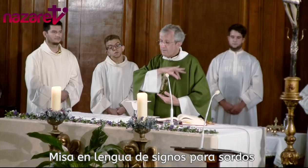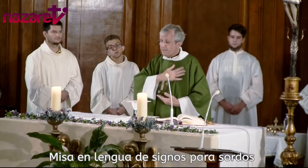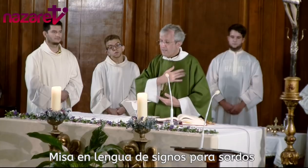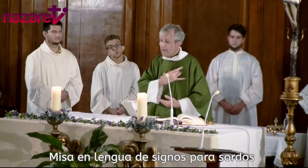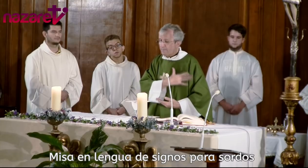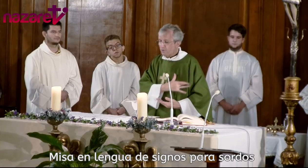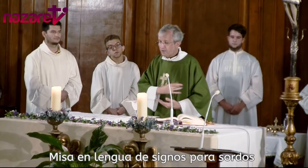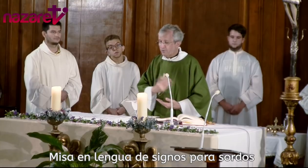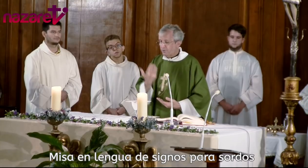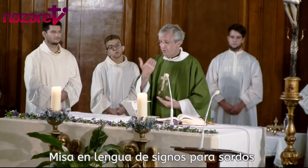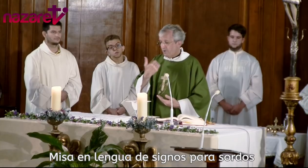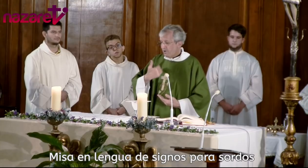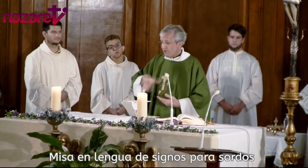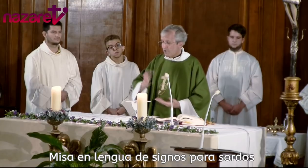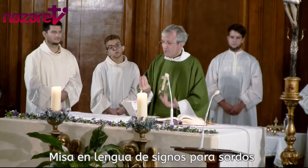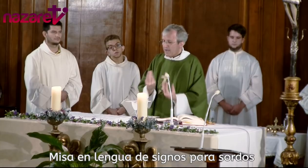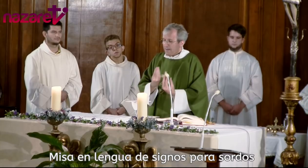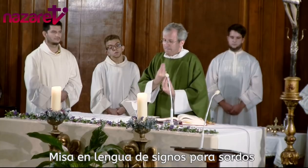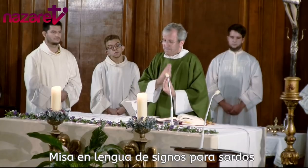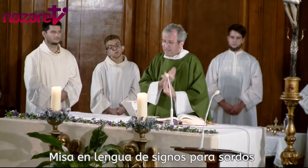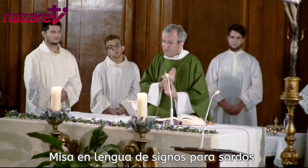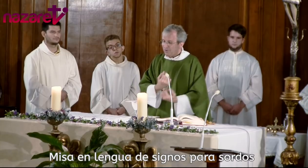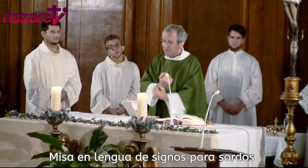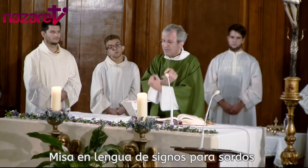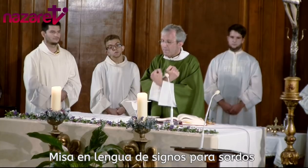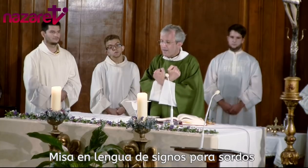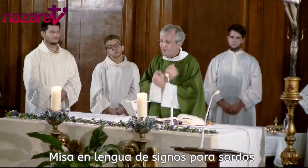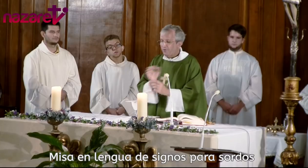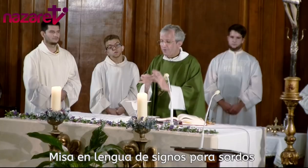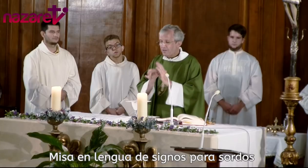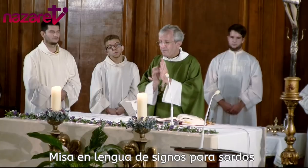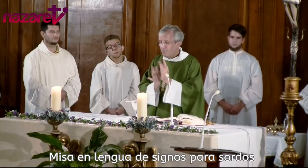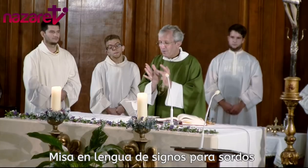espiritualmente a mi corazón. Como ya venido, te abrazo y me uno a ti.